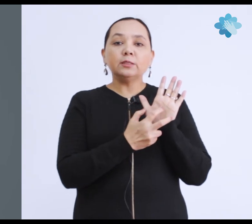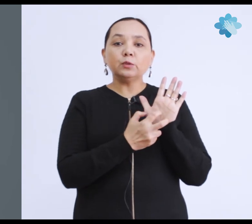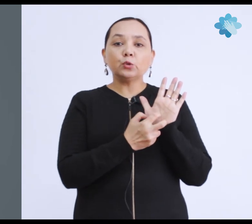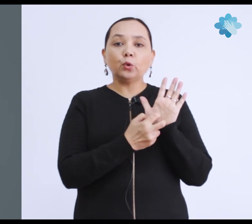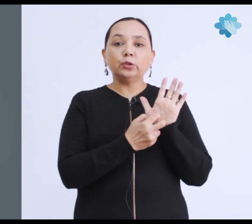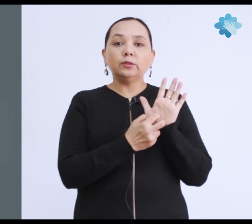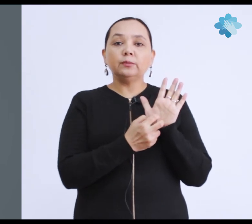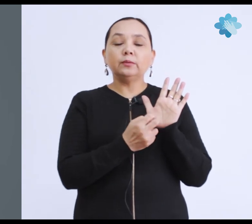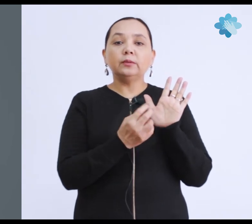800,